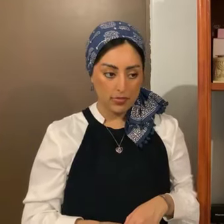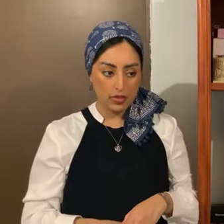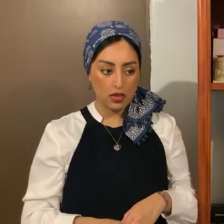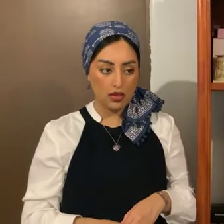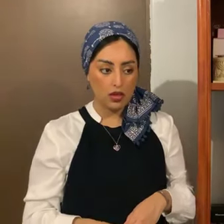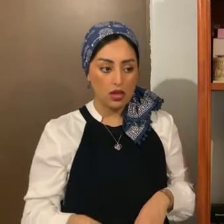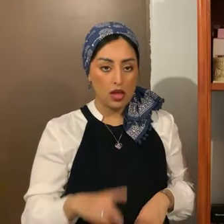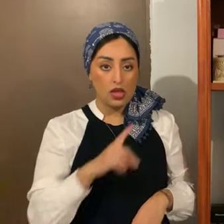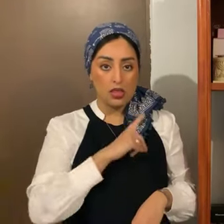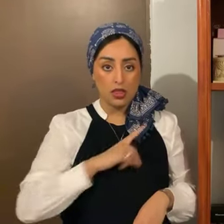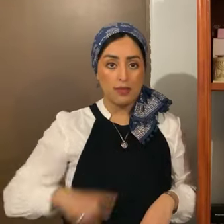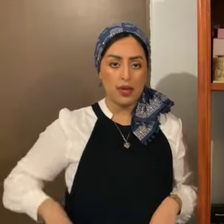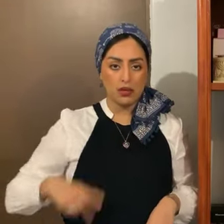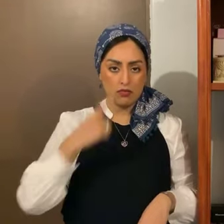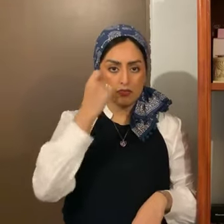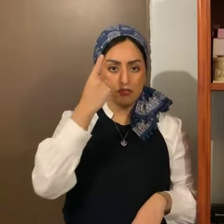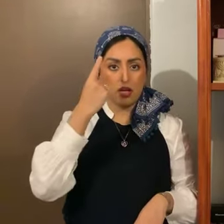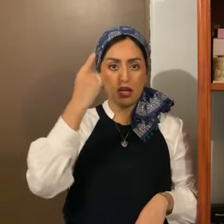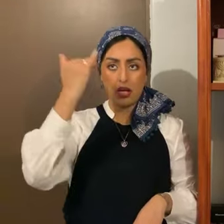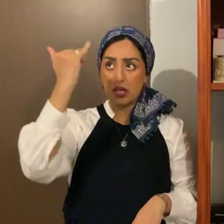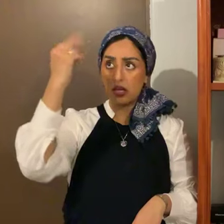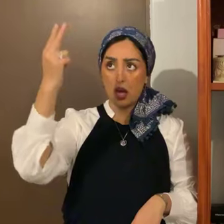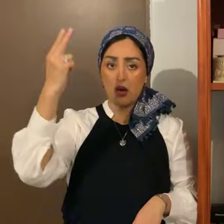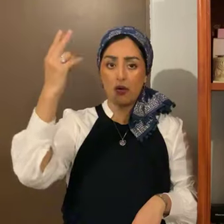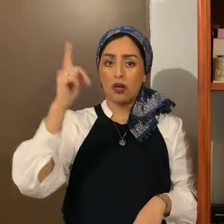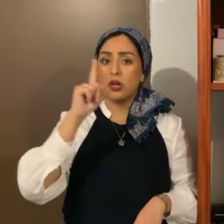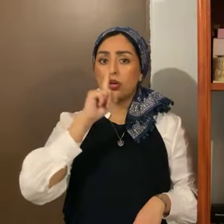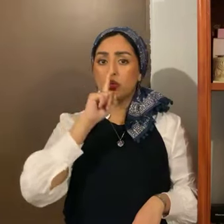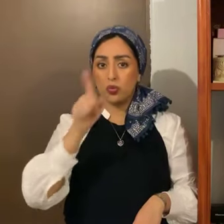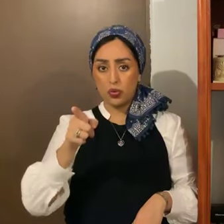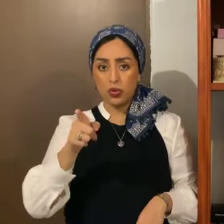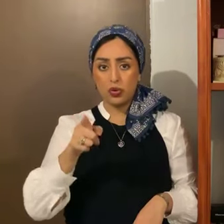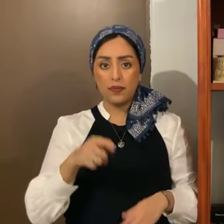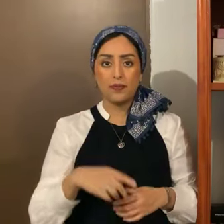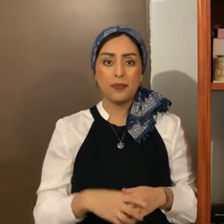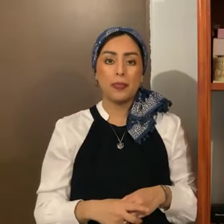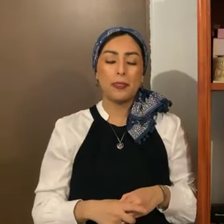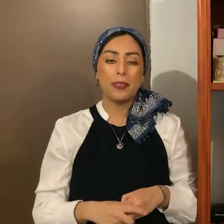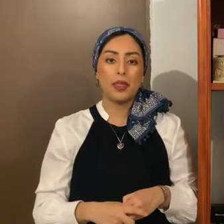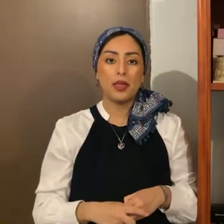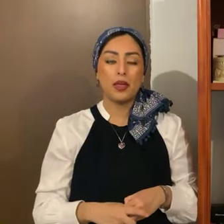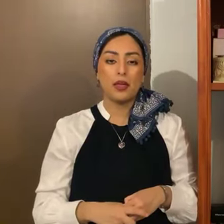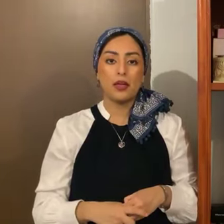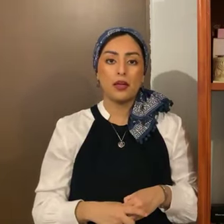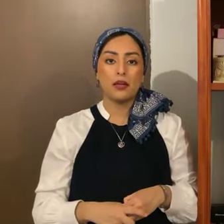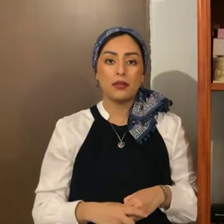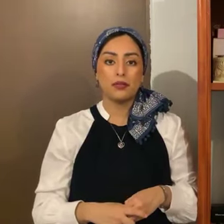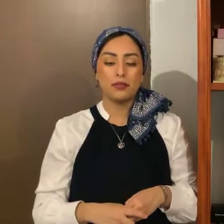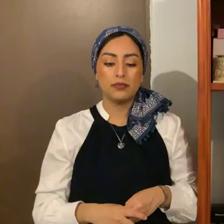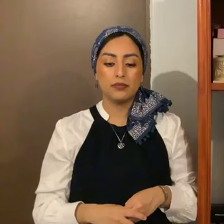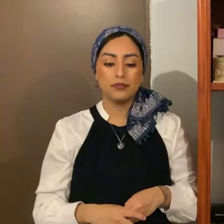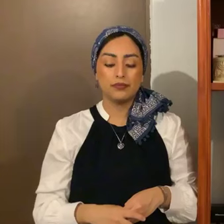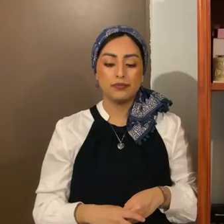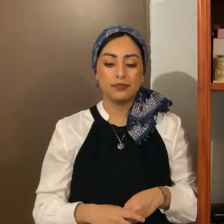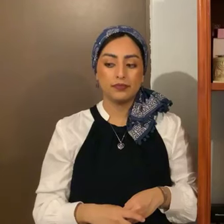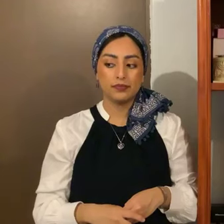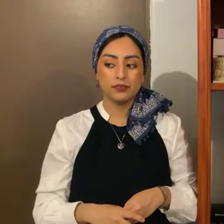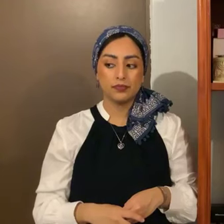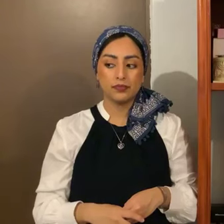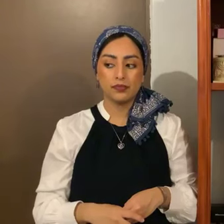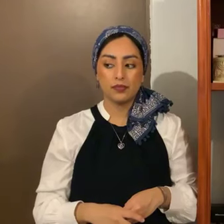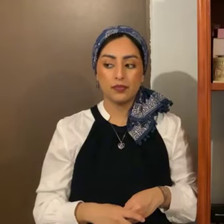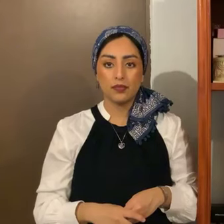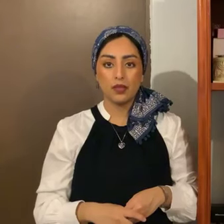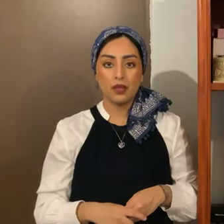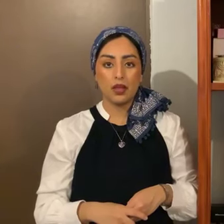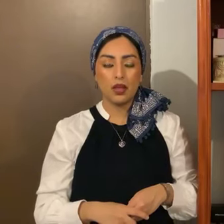entendiera que Yahweh es la verdad, Yahshua es el camino, la verdad y la vida, no. Aquí cuando diga verdad, entonces quiere decir que